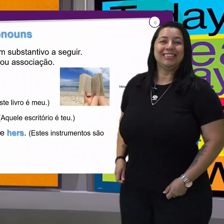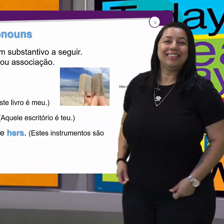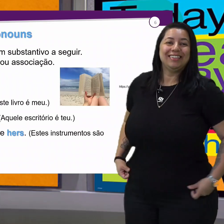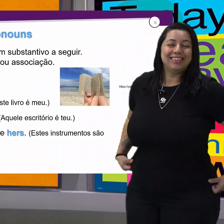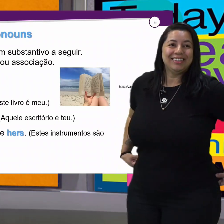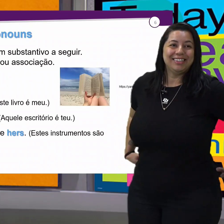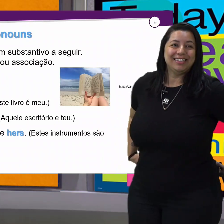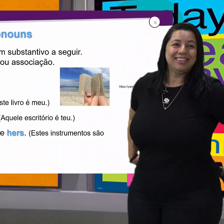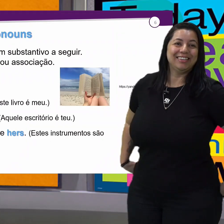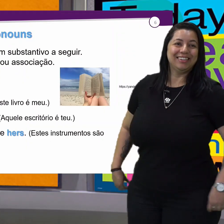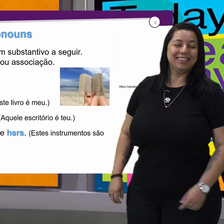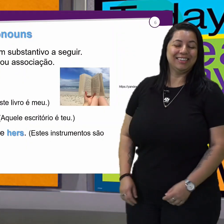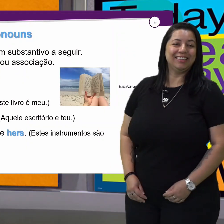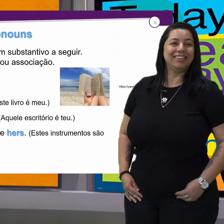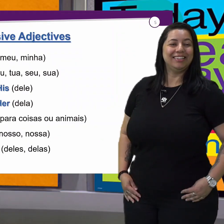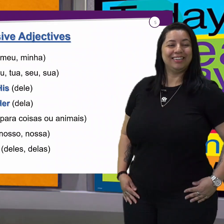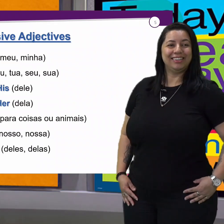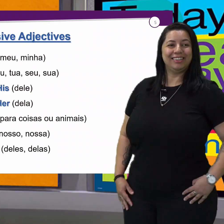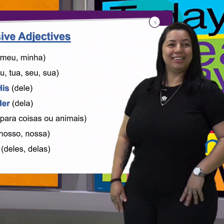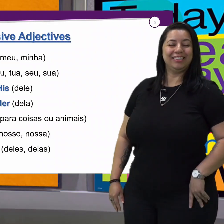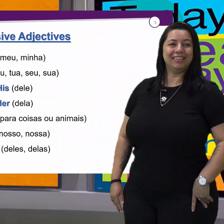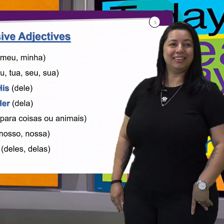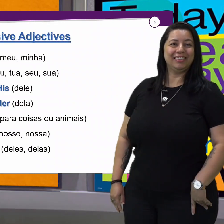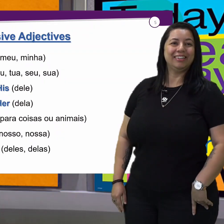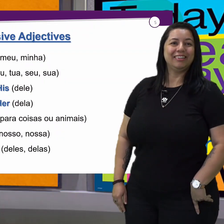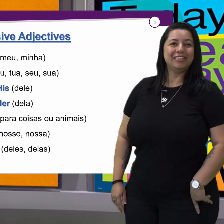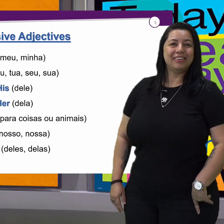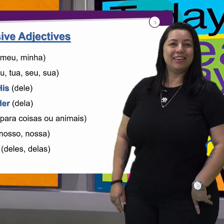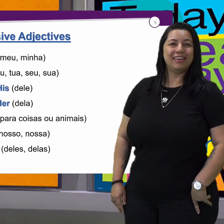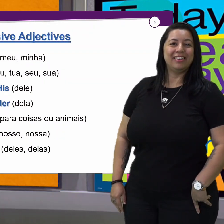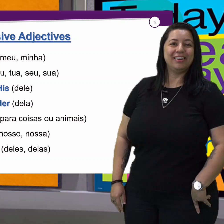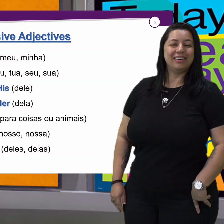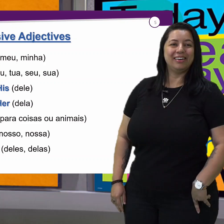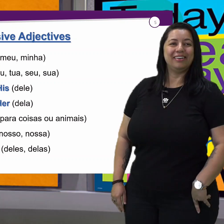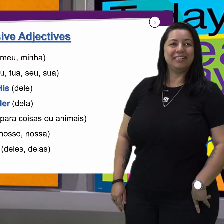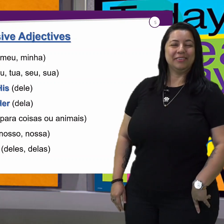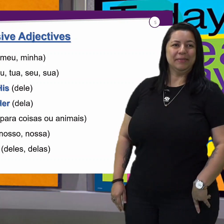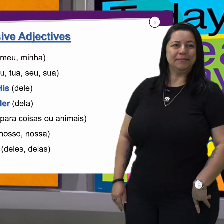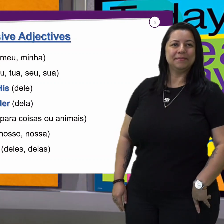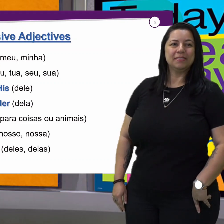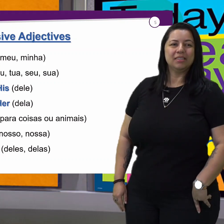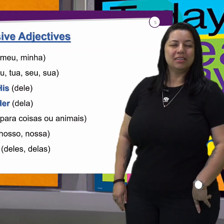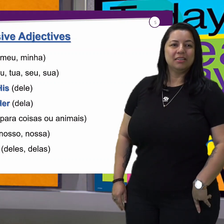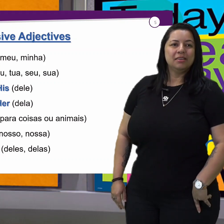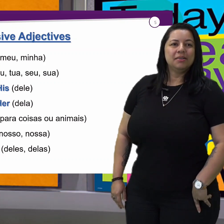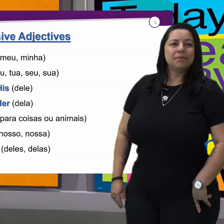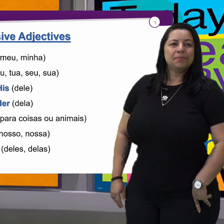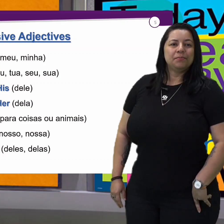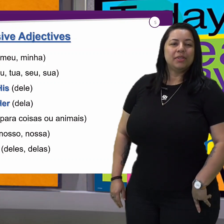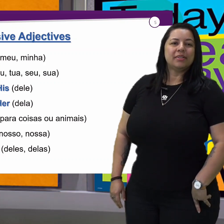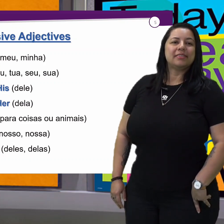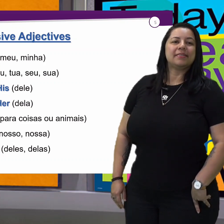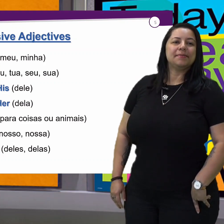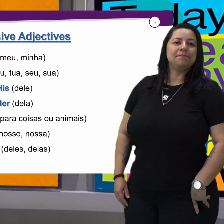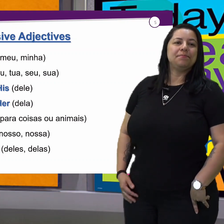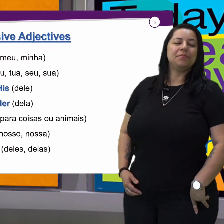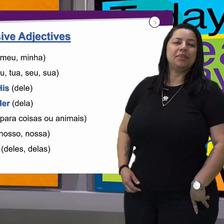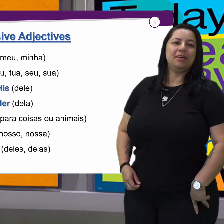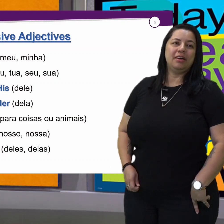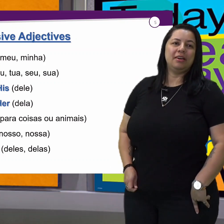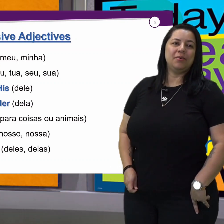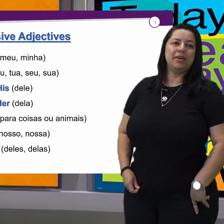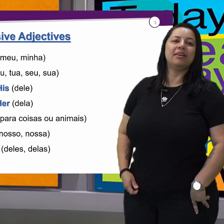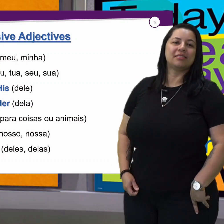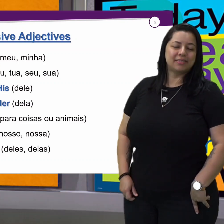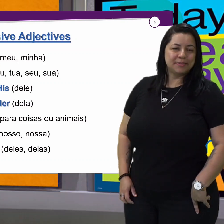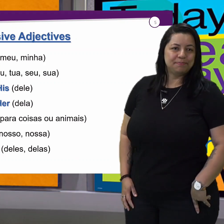uma diferençazinha aí. Agora, os adjetivos possessivos, nem todos têm S no final. Apenas o his, que é o dele,